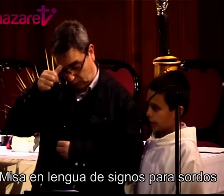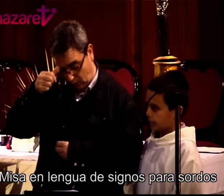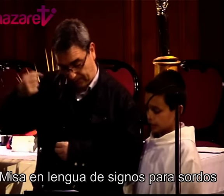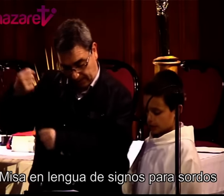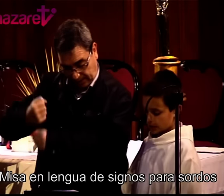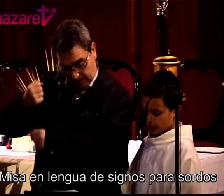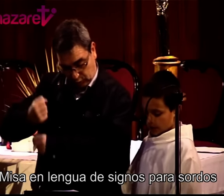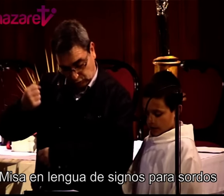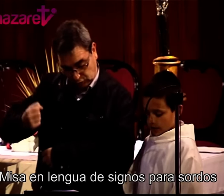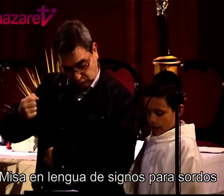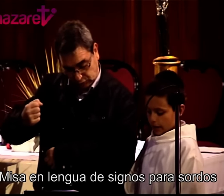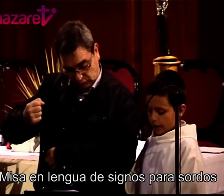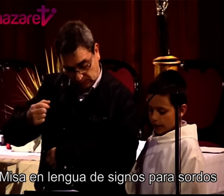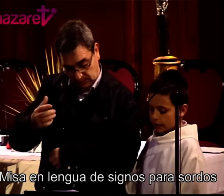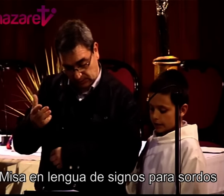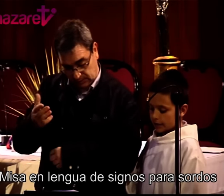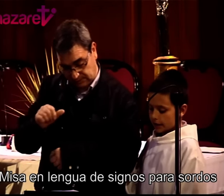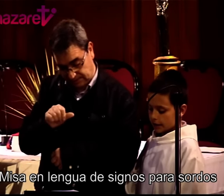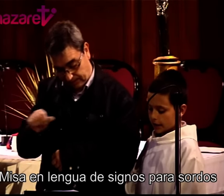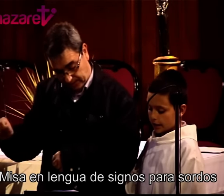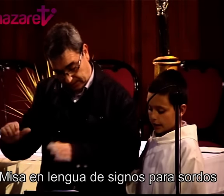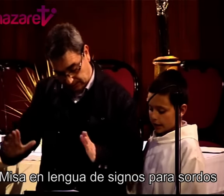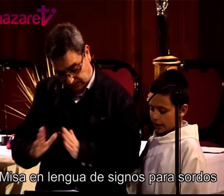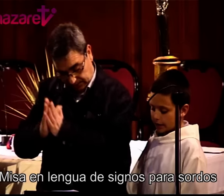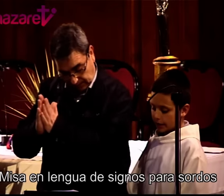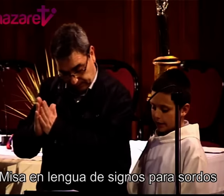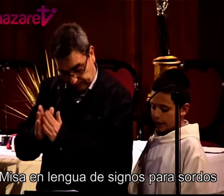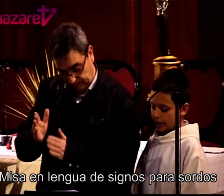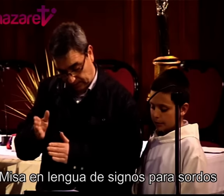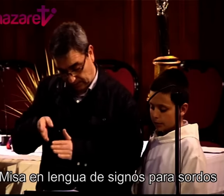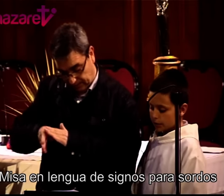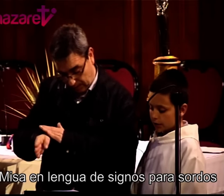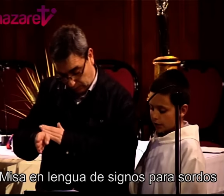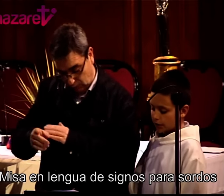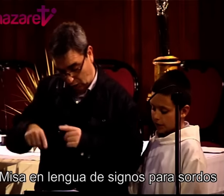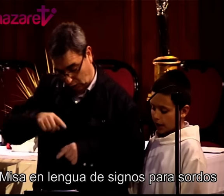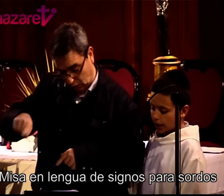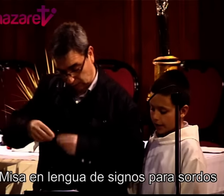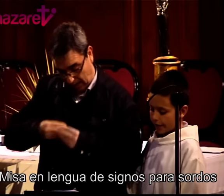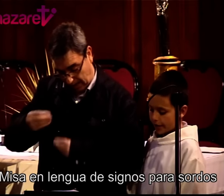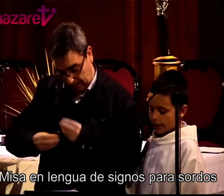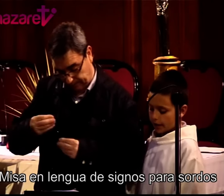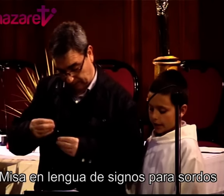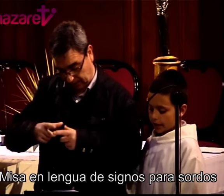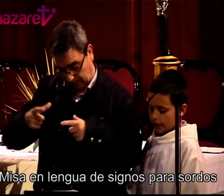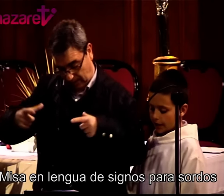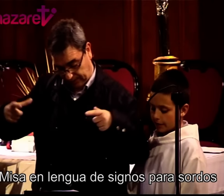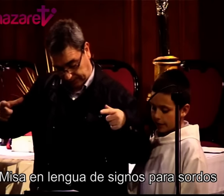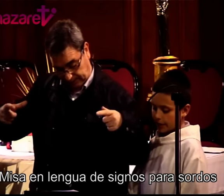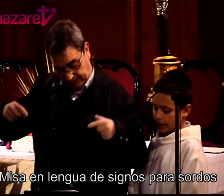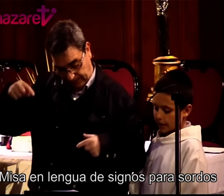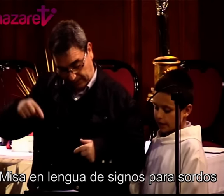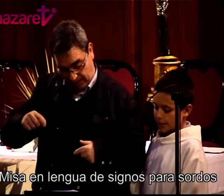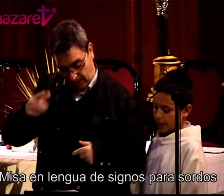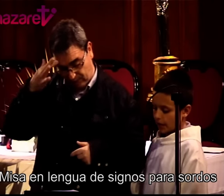de Ramos, que la Semana Santa que iniciamos nos haga crecer en la